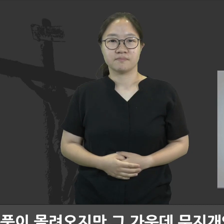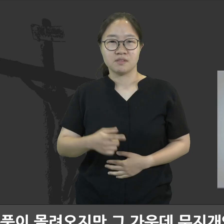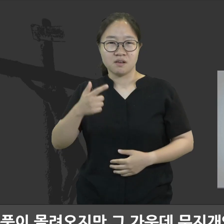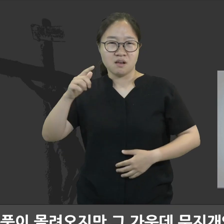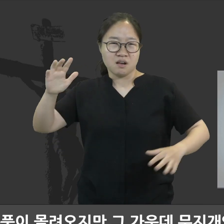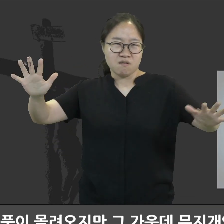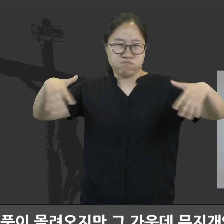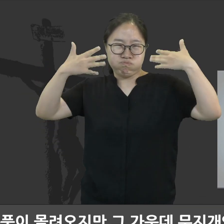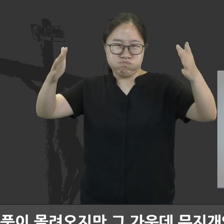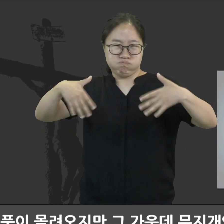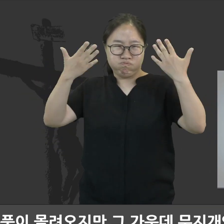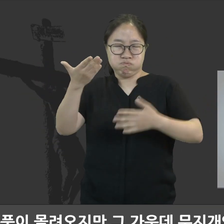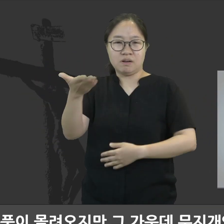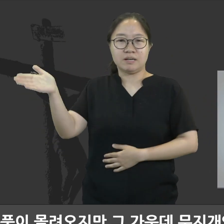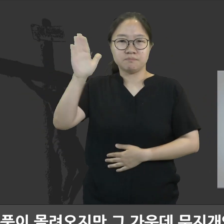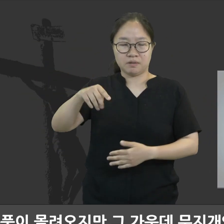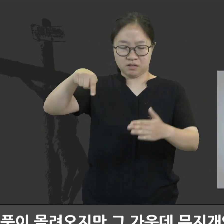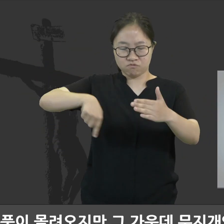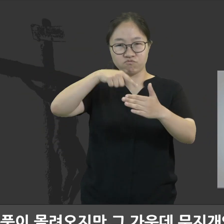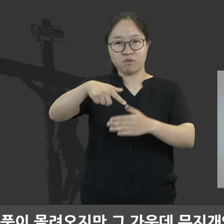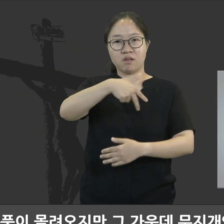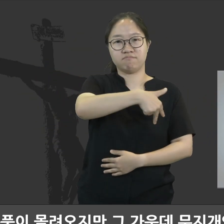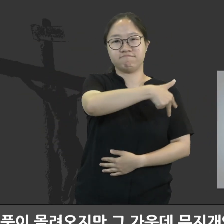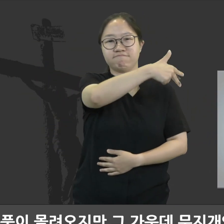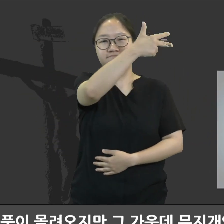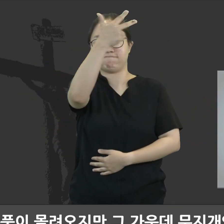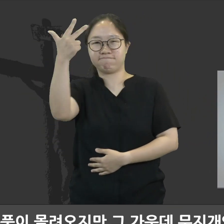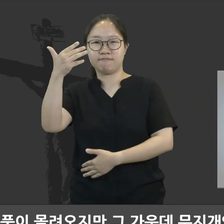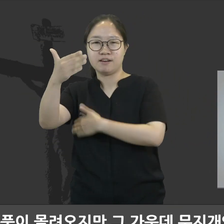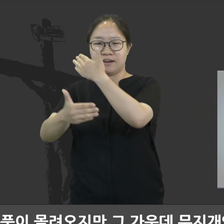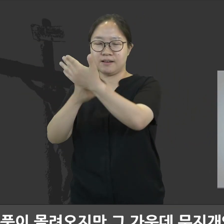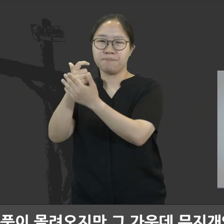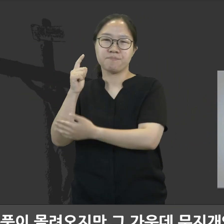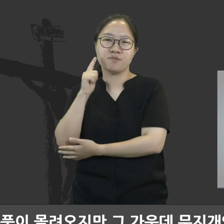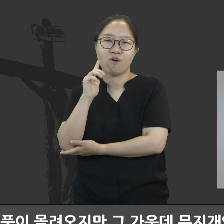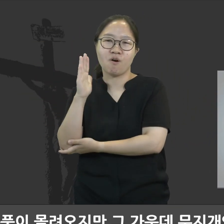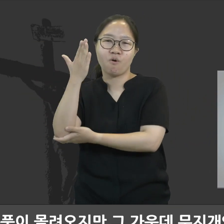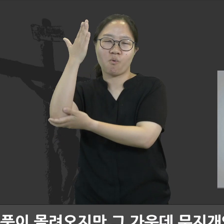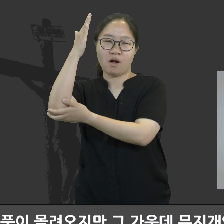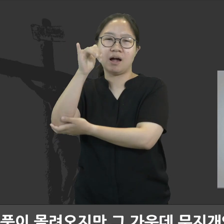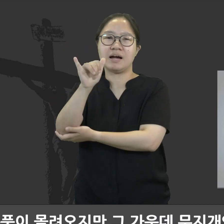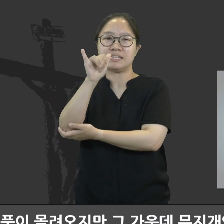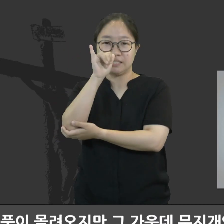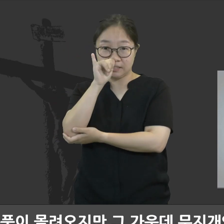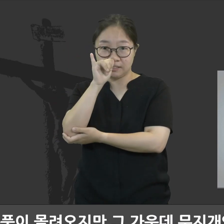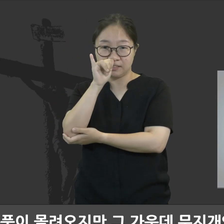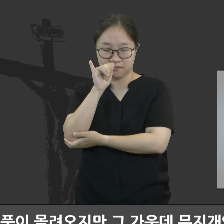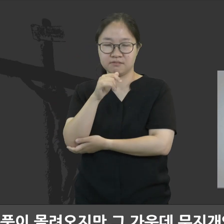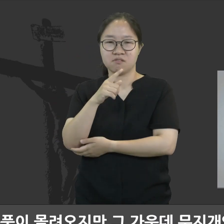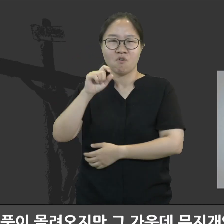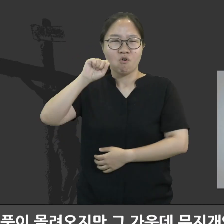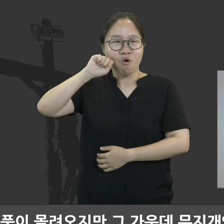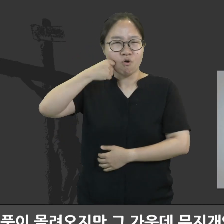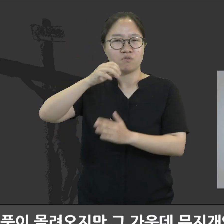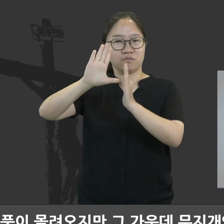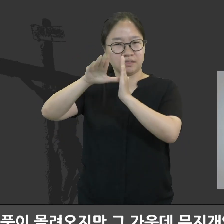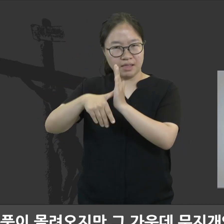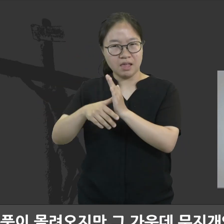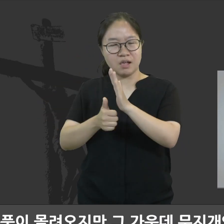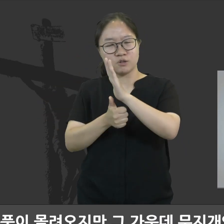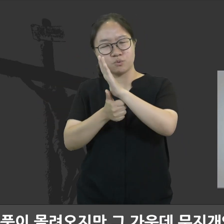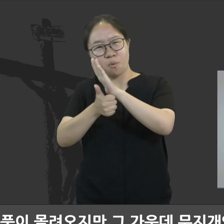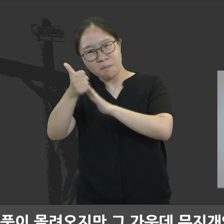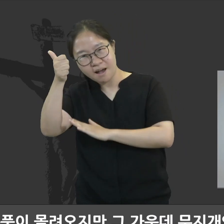폭풍이 밀려오지만 그 가운데 무지개와 같은 하나님의 영광이 비치고 있다는 사실은 흑암 중에서도 한